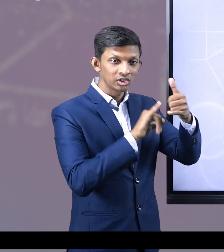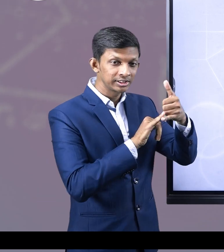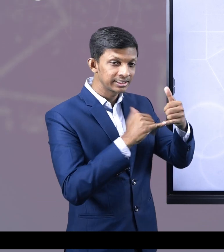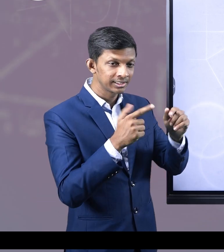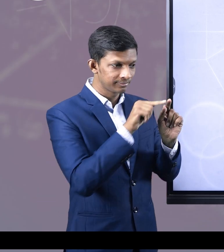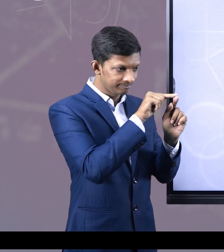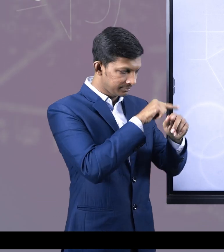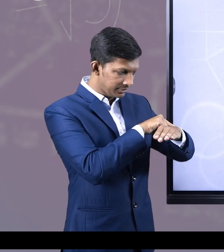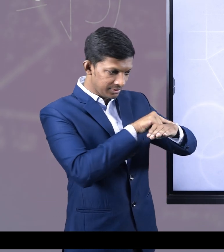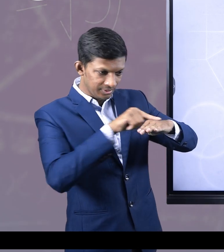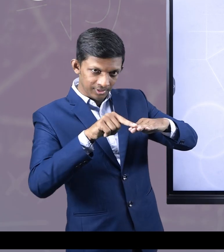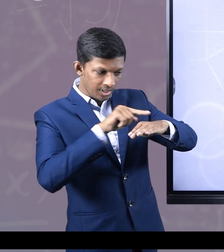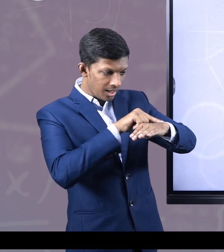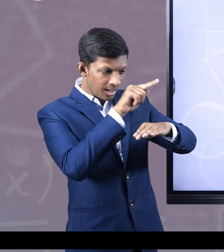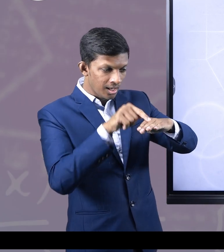सरळ कोन,